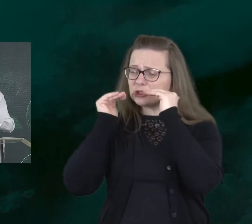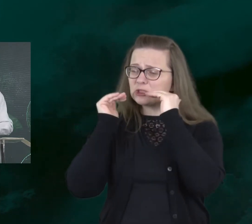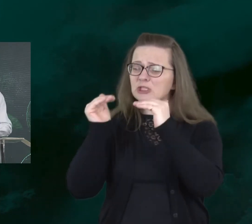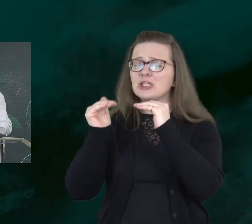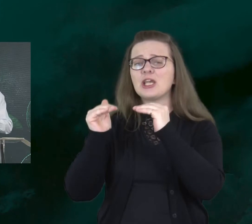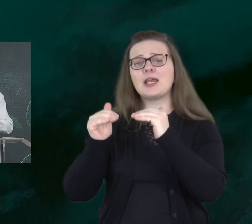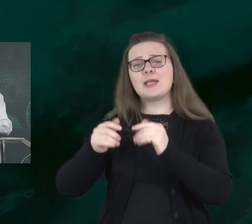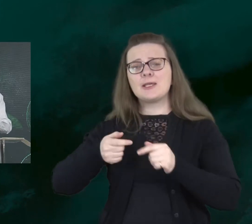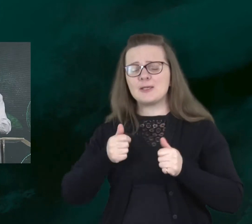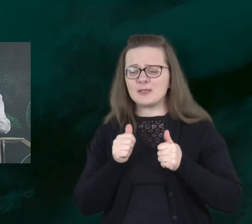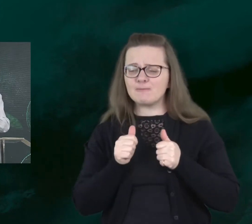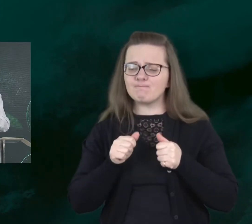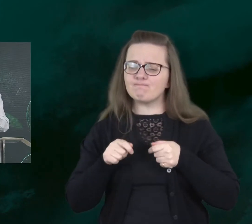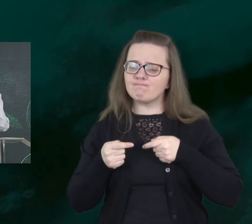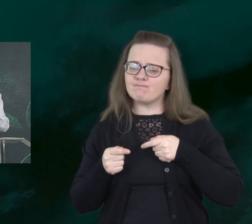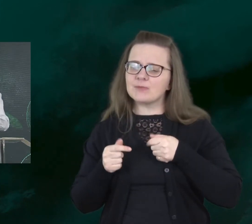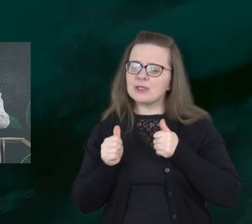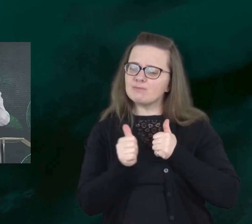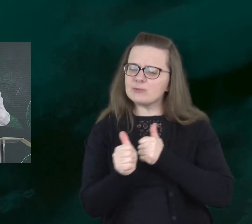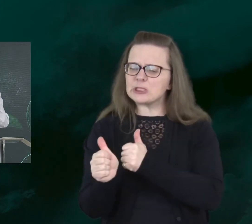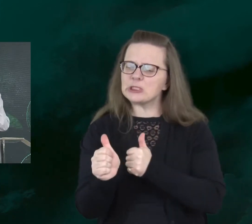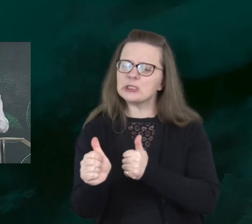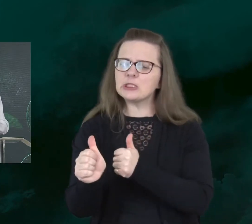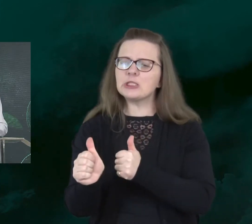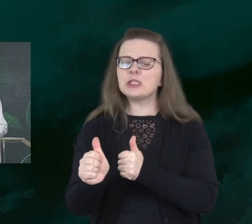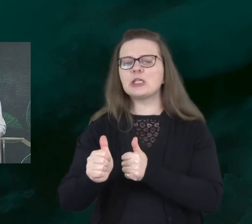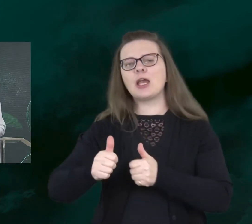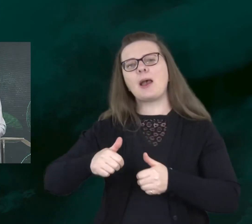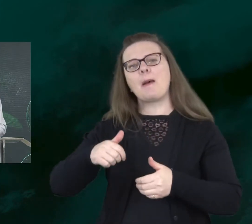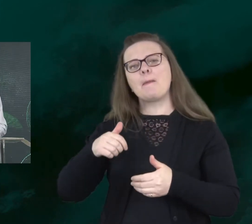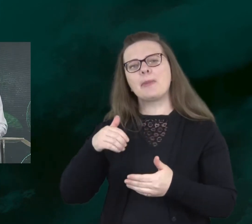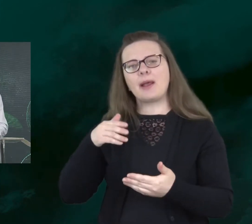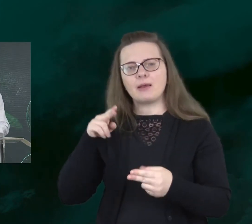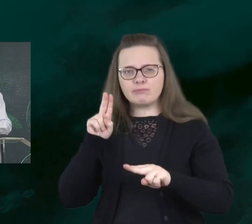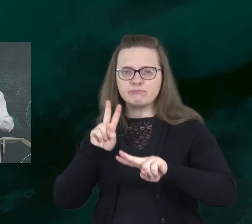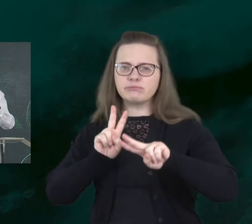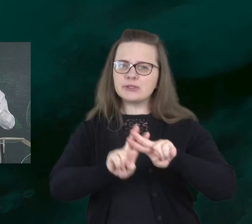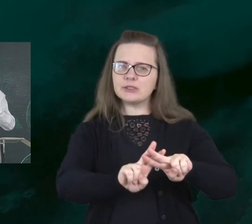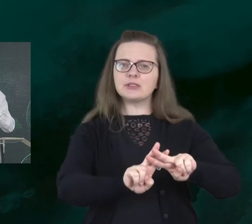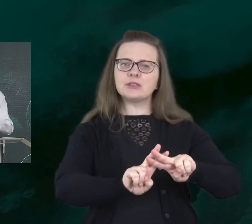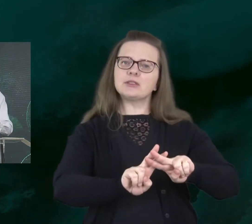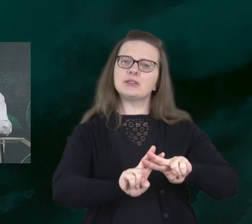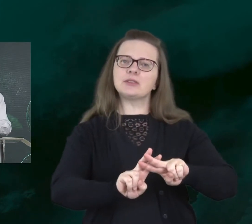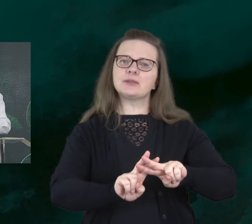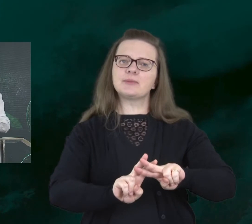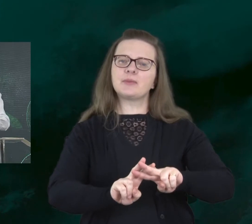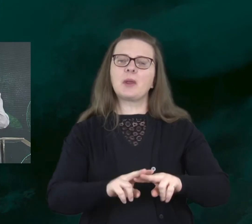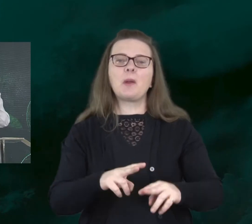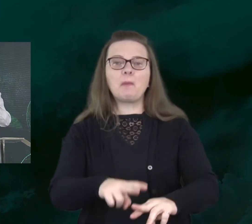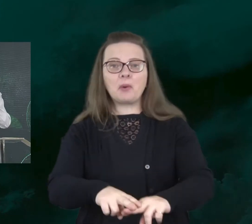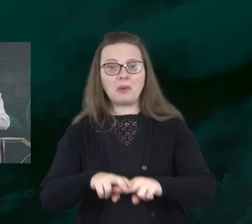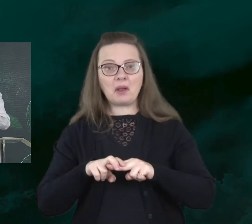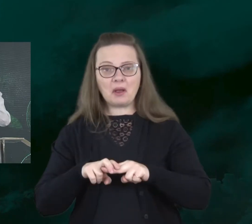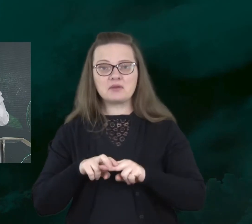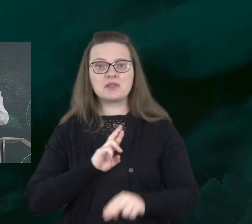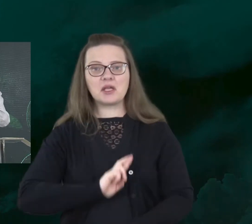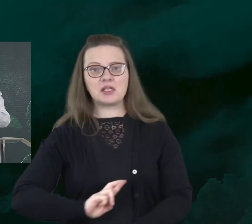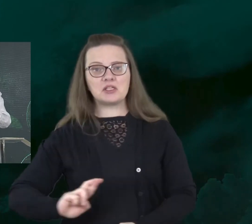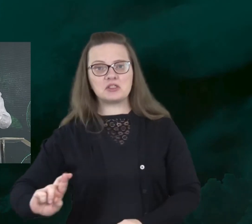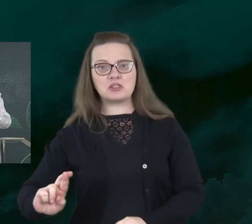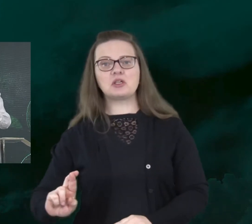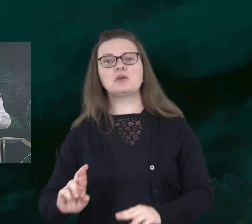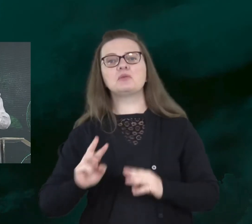mesmo por cidades estranhas, eu os perseguia. Com estes intuitos parti para Damasco também